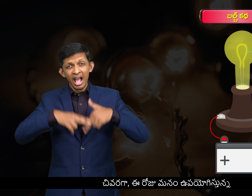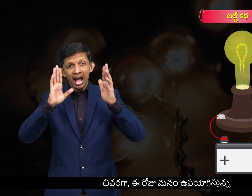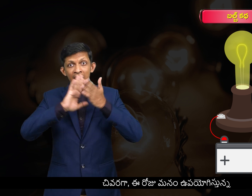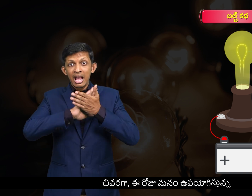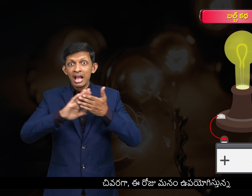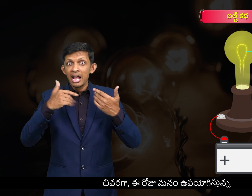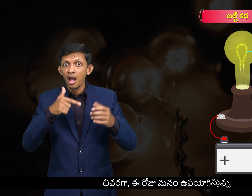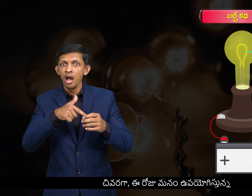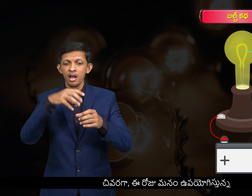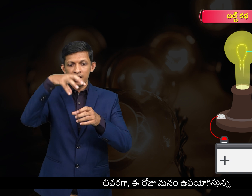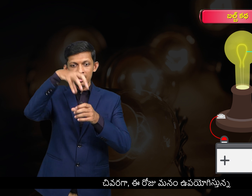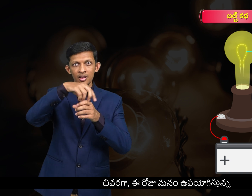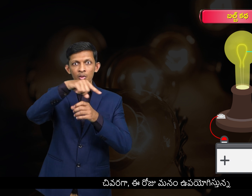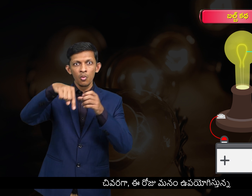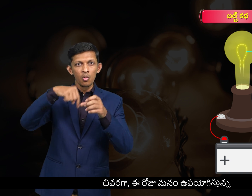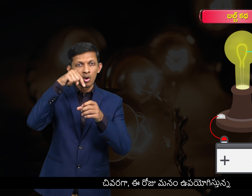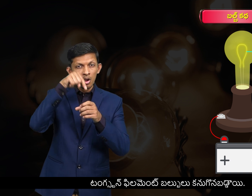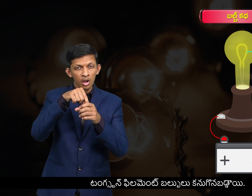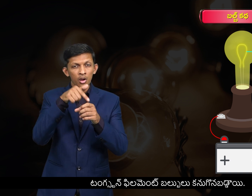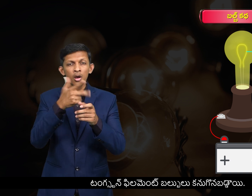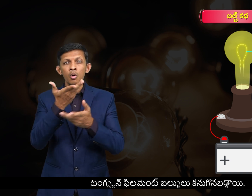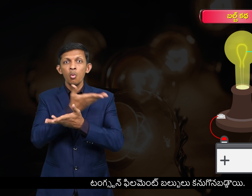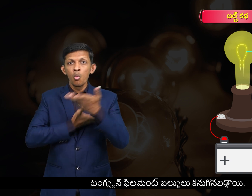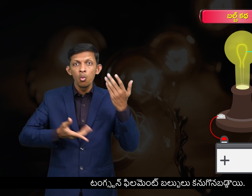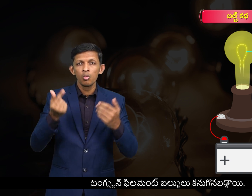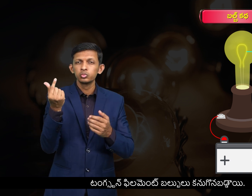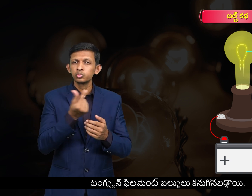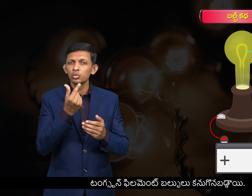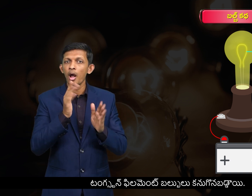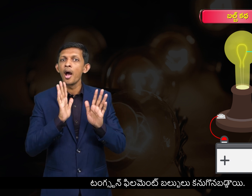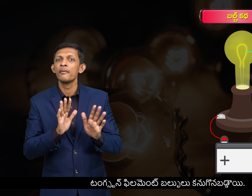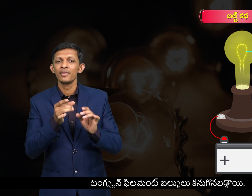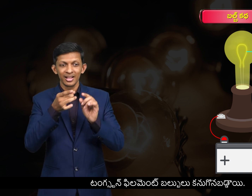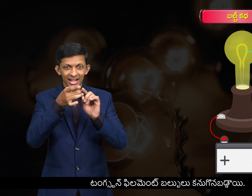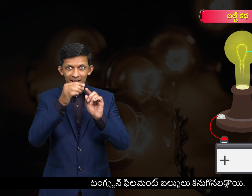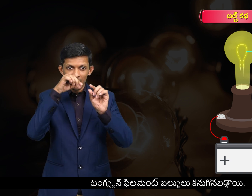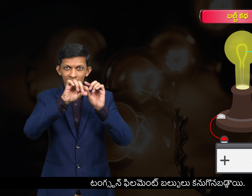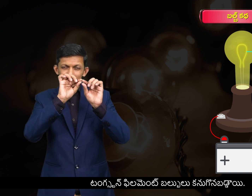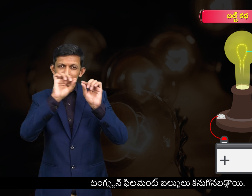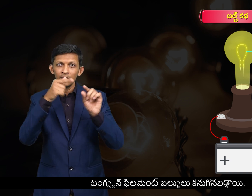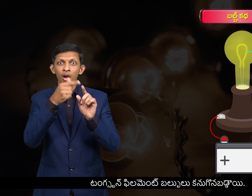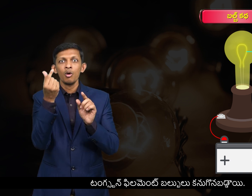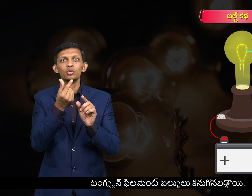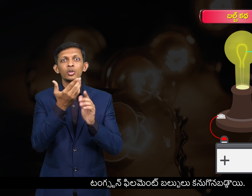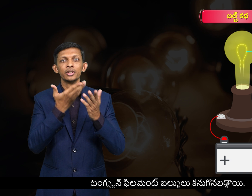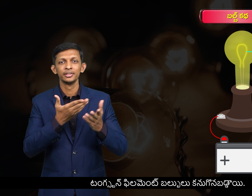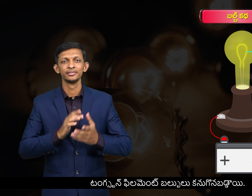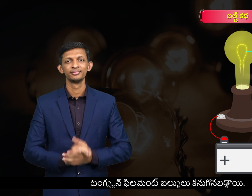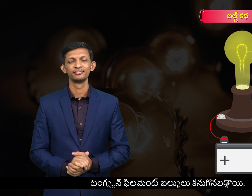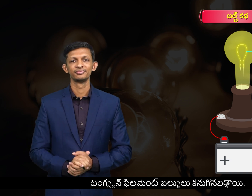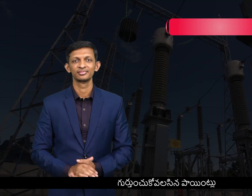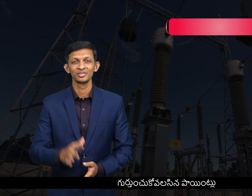చివరిగా ఈరోజు మనం ఉపయోగిస్తున్న టంగ్స్టన్ ఫిలమెంట్ బల్బులు కనుగొనబడ్డాయి.